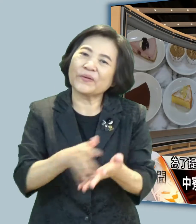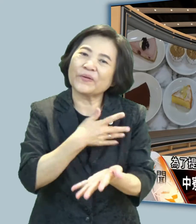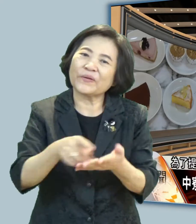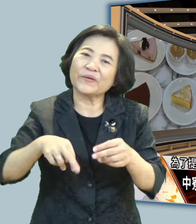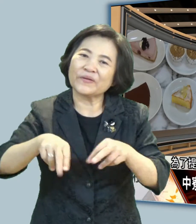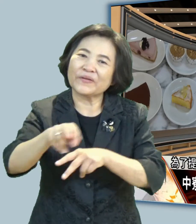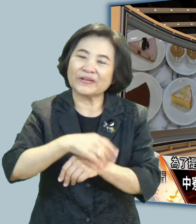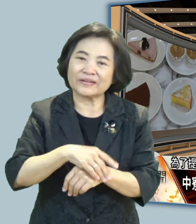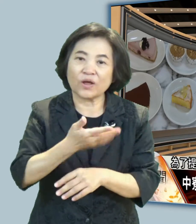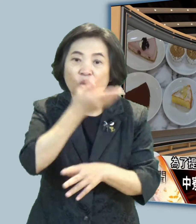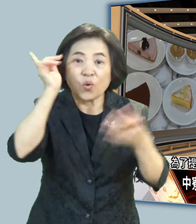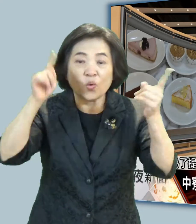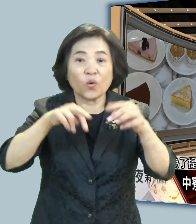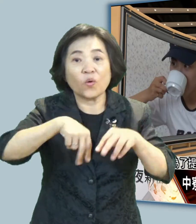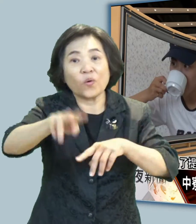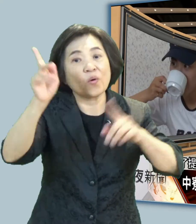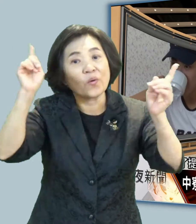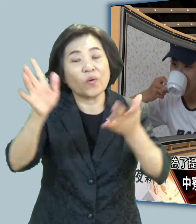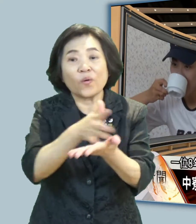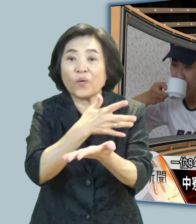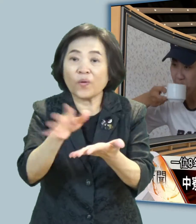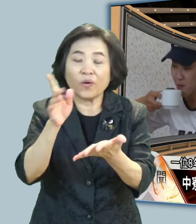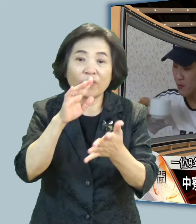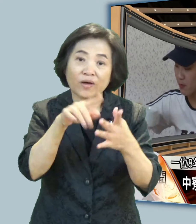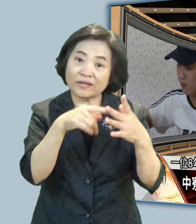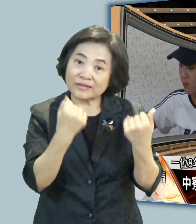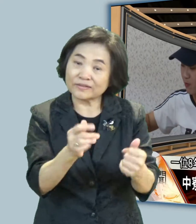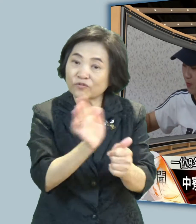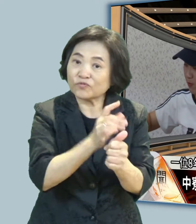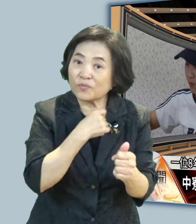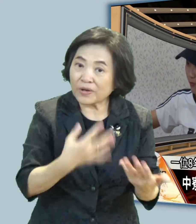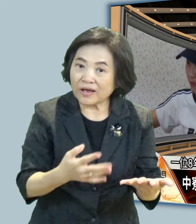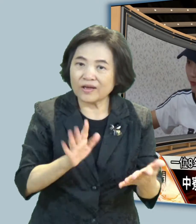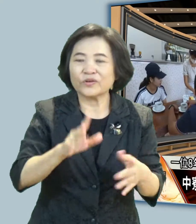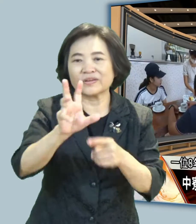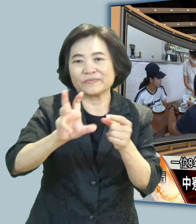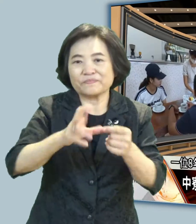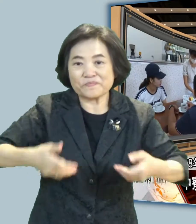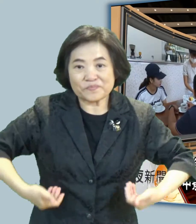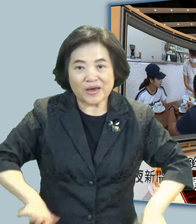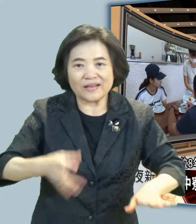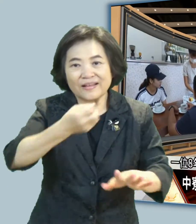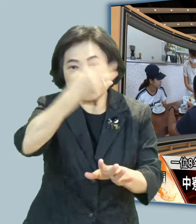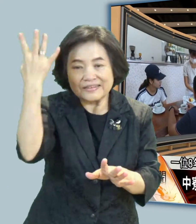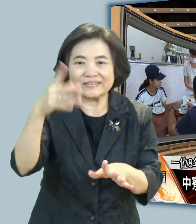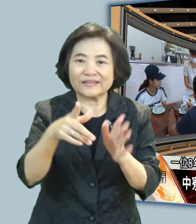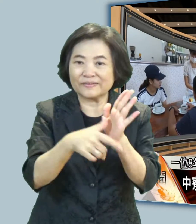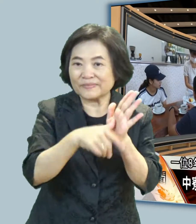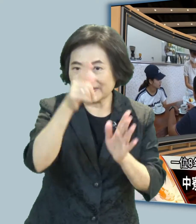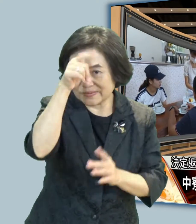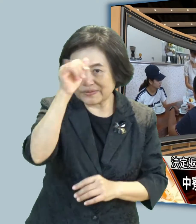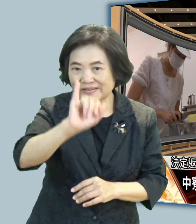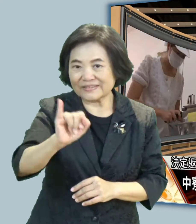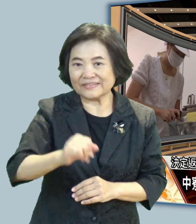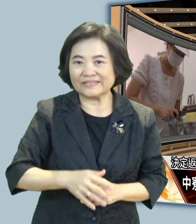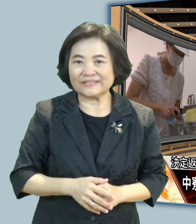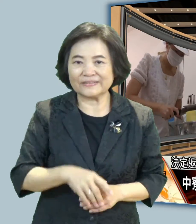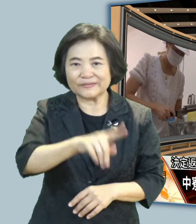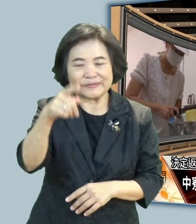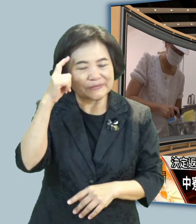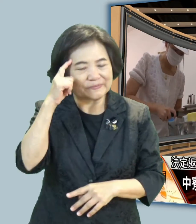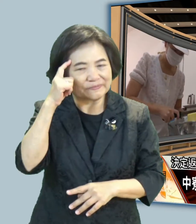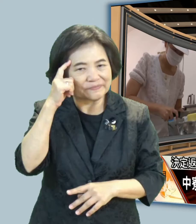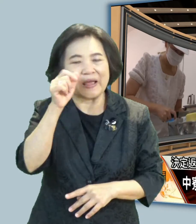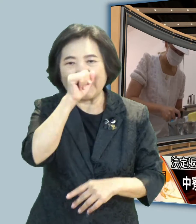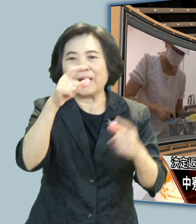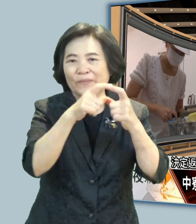会提供一下寒那后盖丰富又是改名归白石浪烟出世界后三音风调区出街天会转